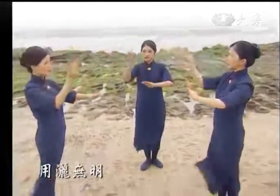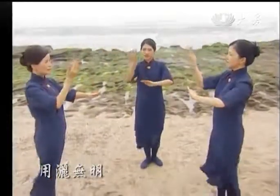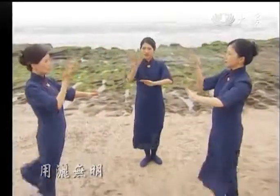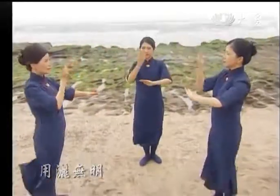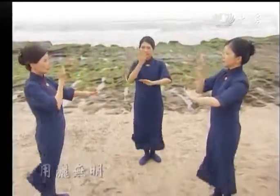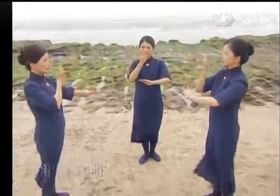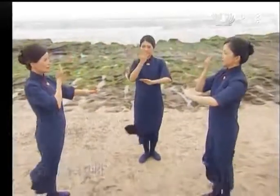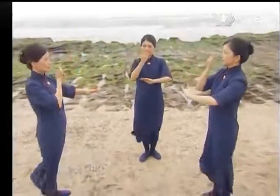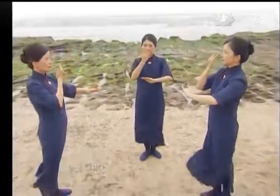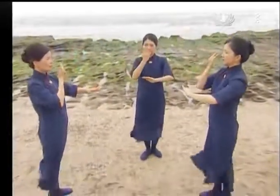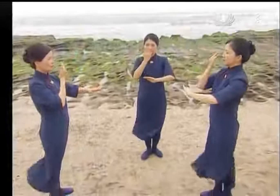名，